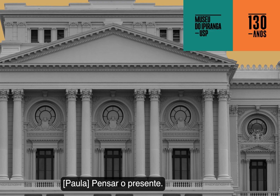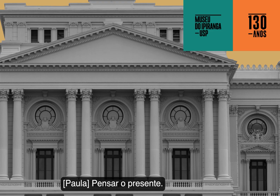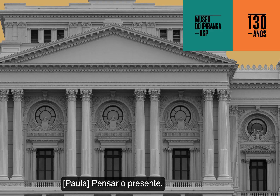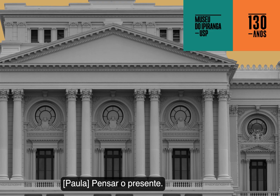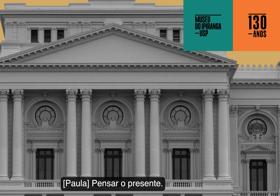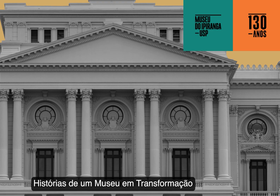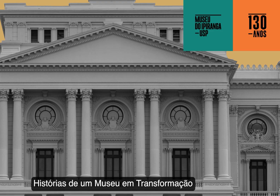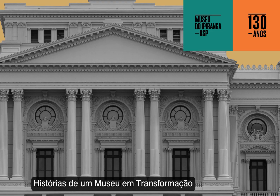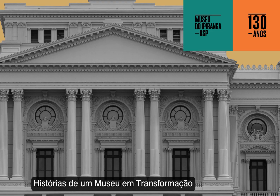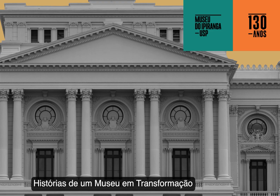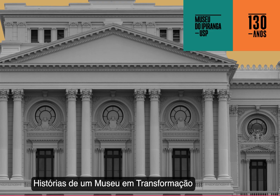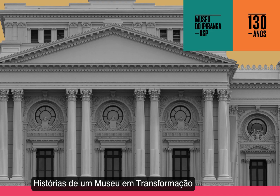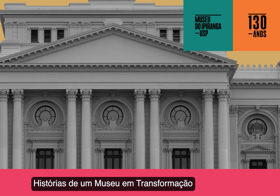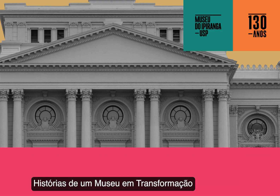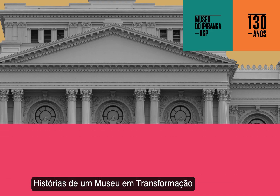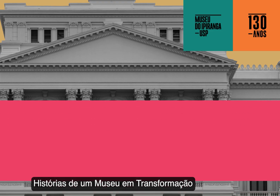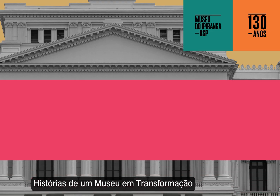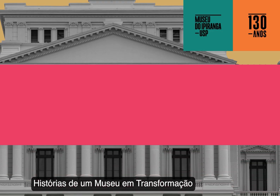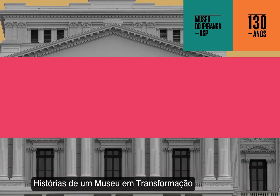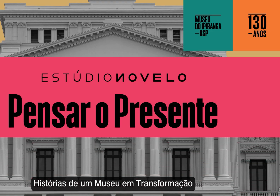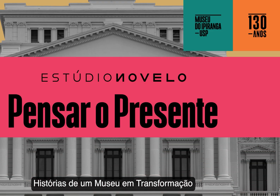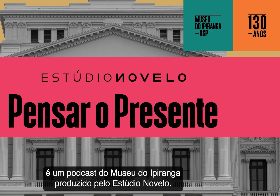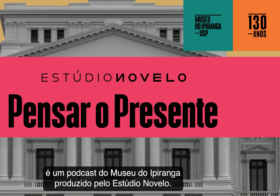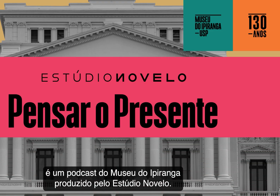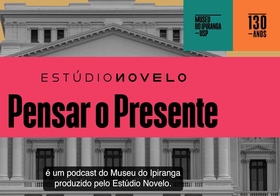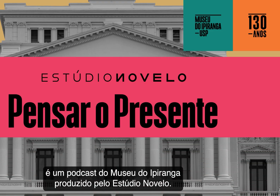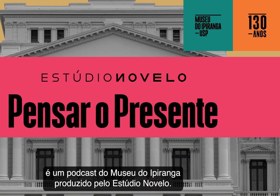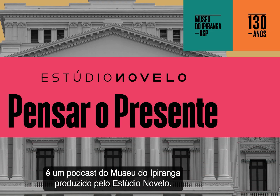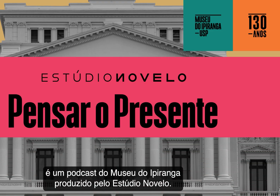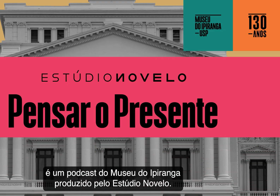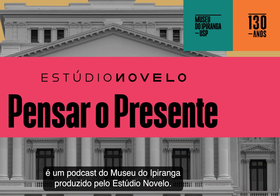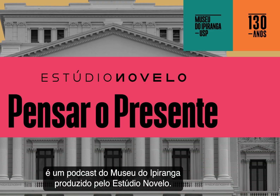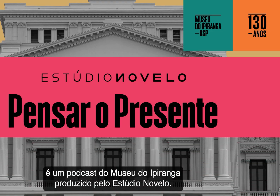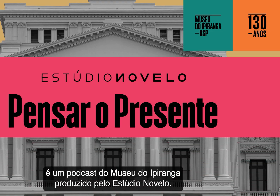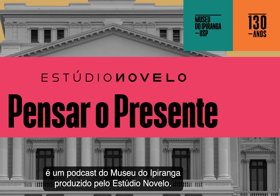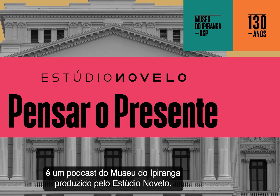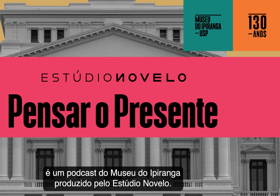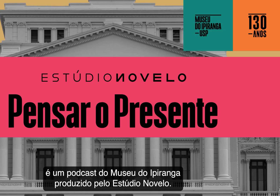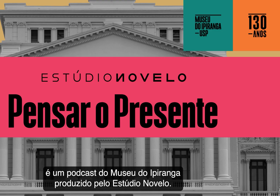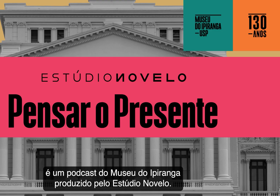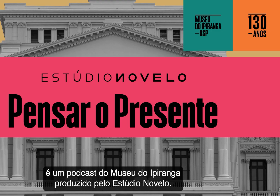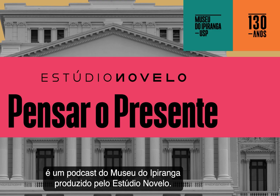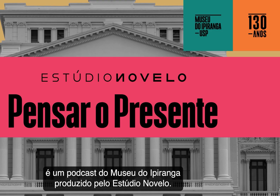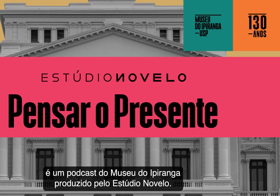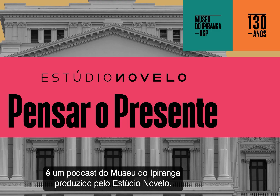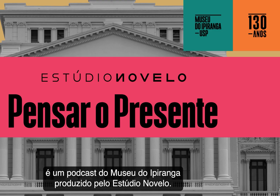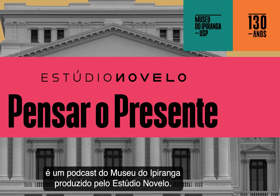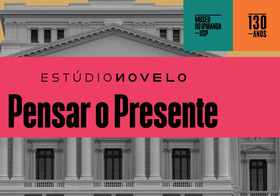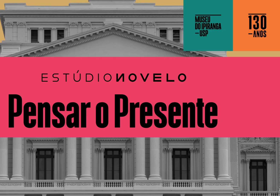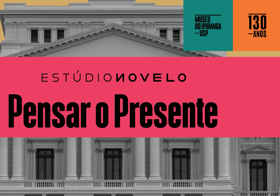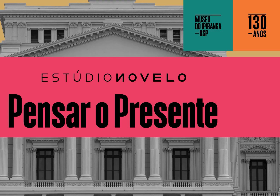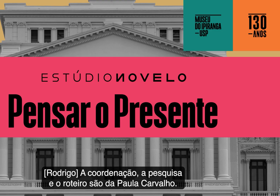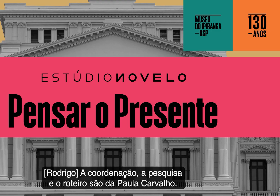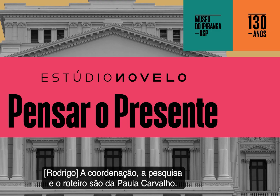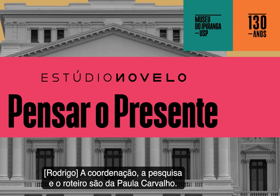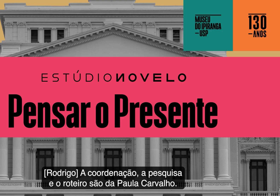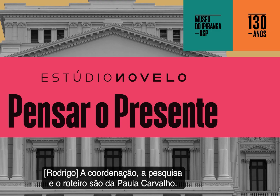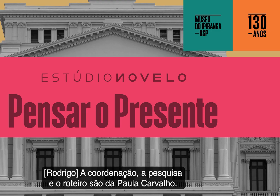Pensar o Presente, Histórias de um Museu em Transformação é um podcast do Museu do Ipiranga, produzido pelo Estúdio Novelo. A